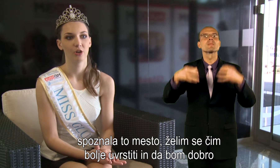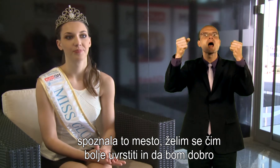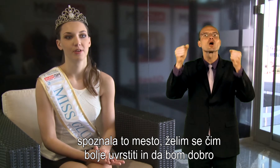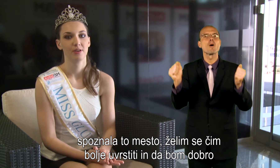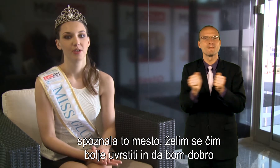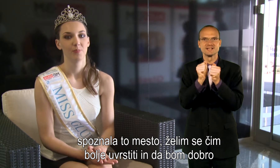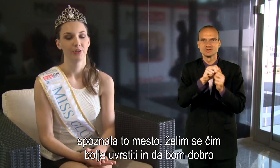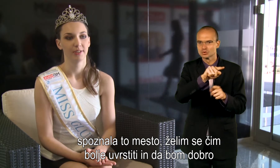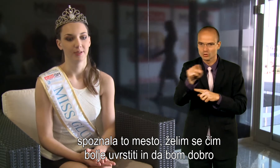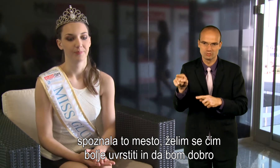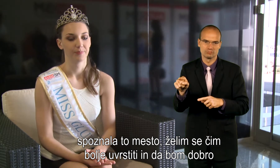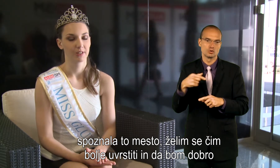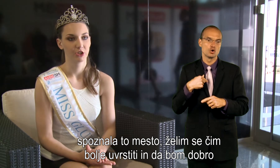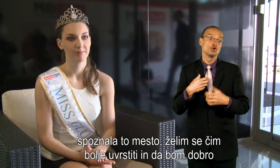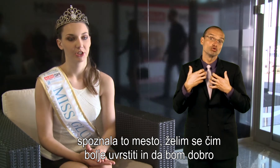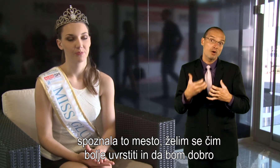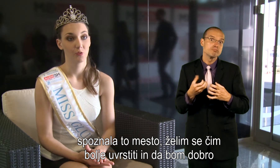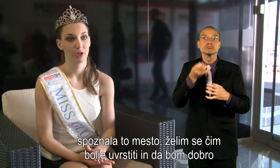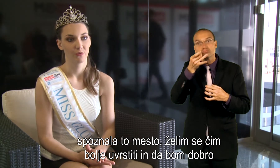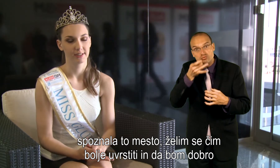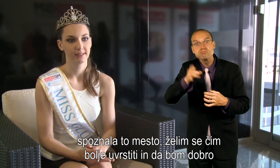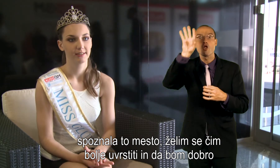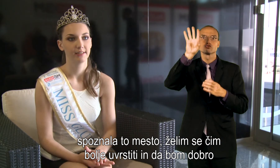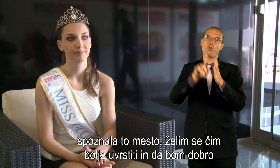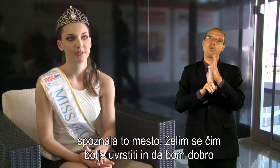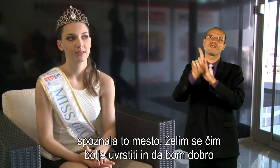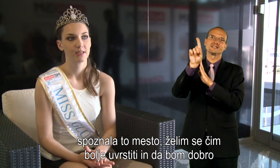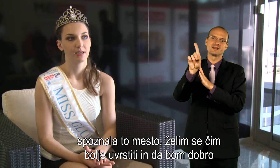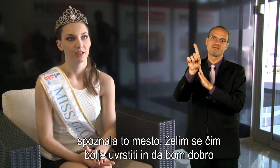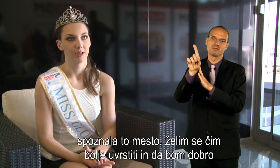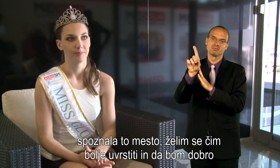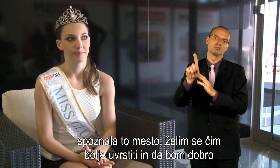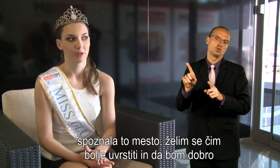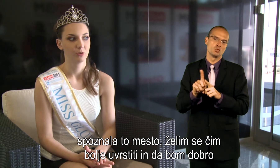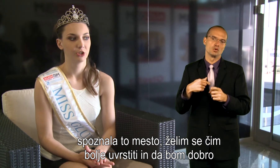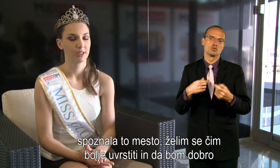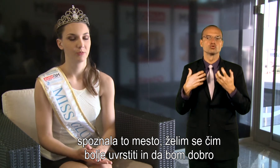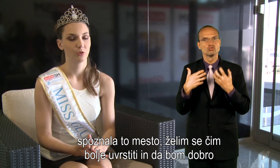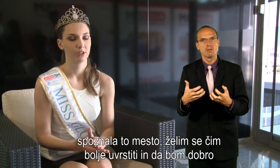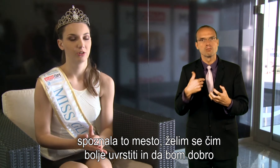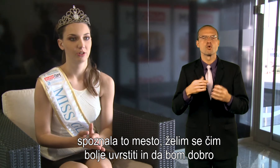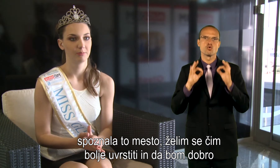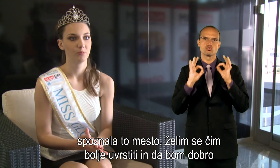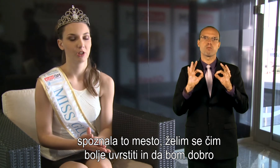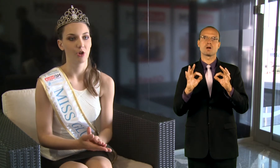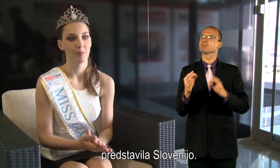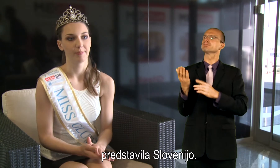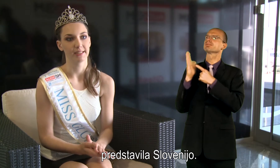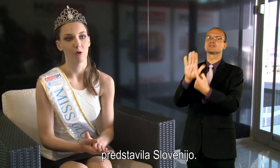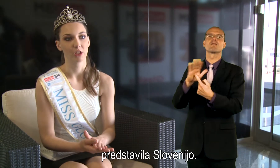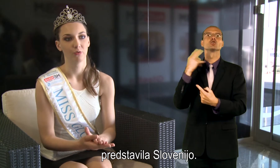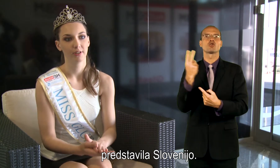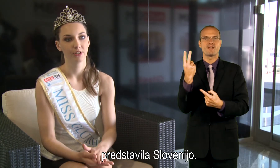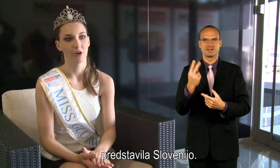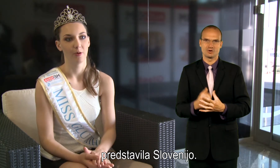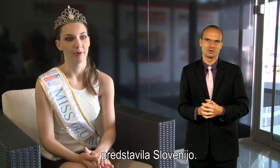mesto, potem želim se čim bolje uvrstiti, pa tudi želim, da bom zelo dobro